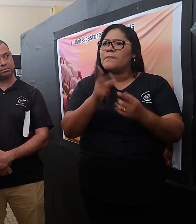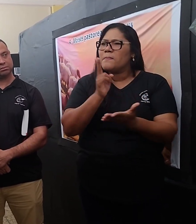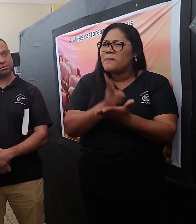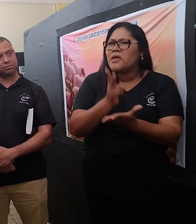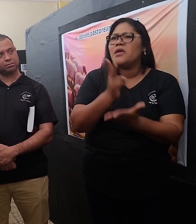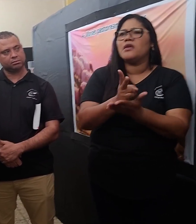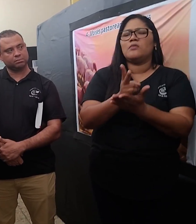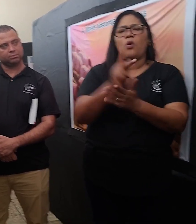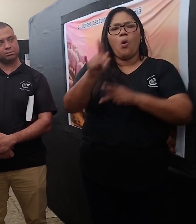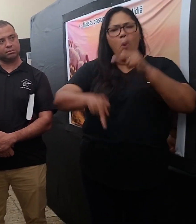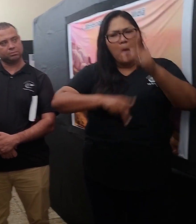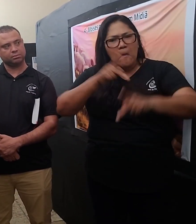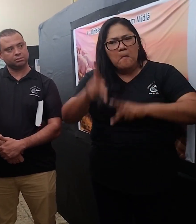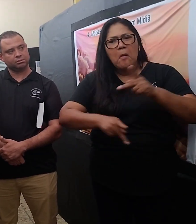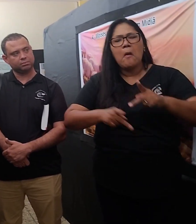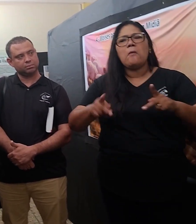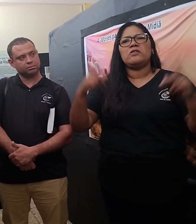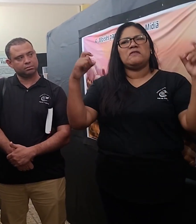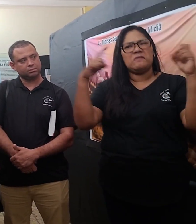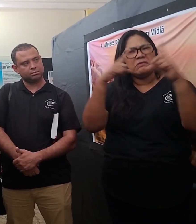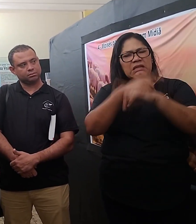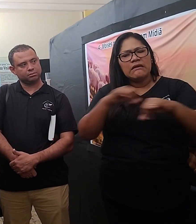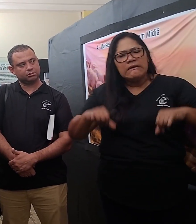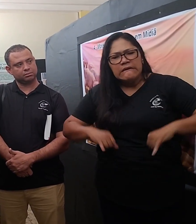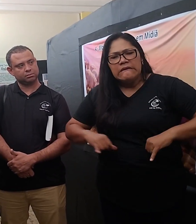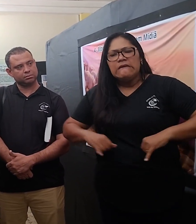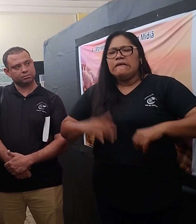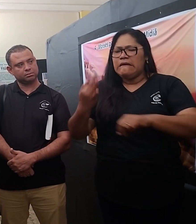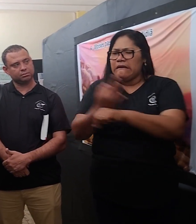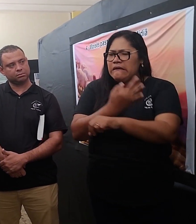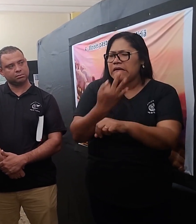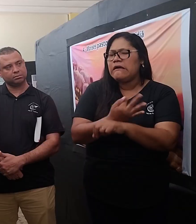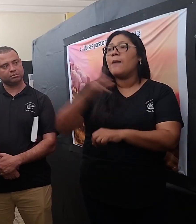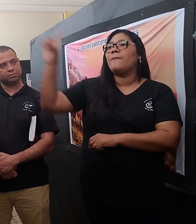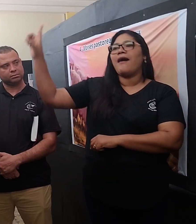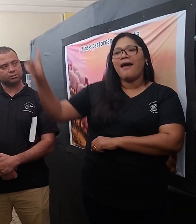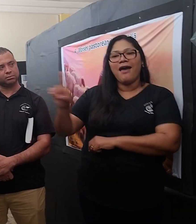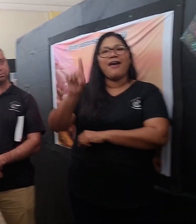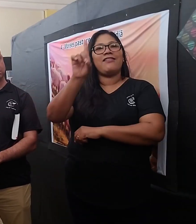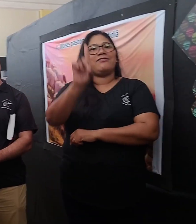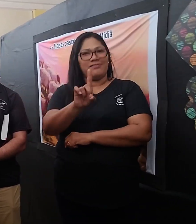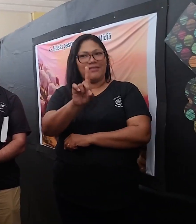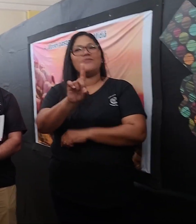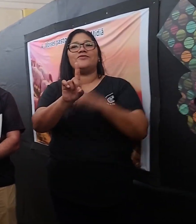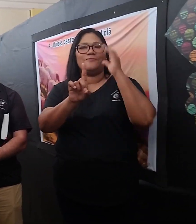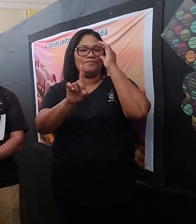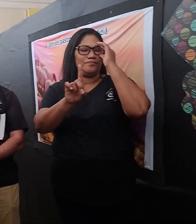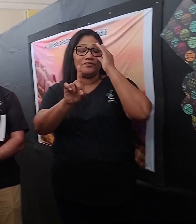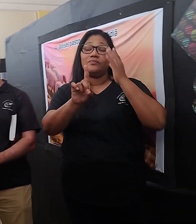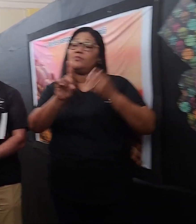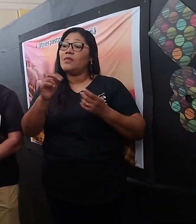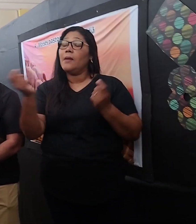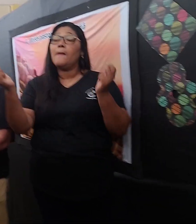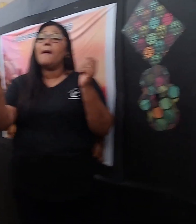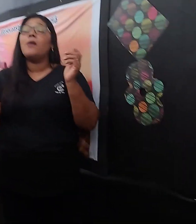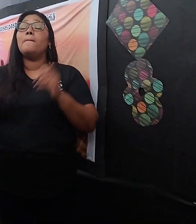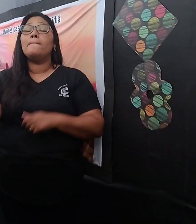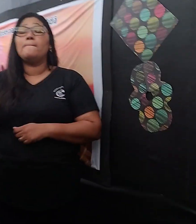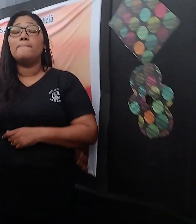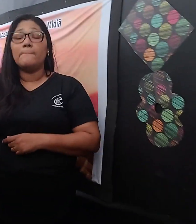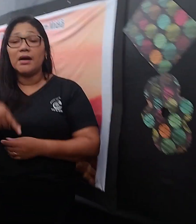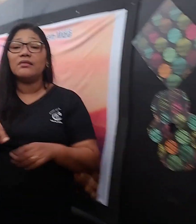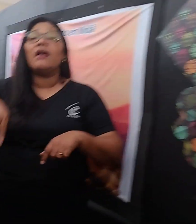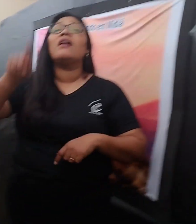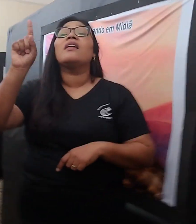sendo escravizado, é nesse período da história que Deus manda um libertador. É que nasce Moisés.